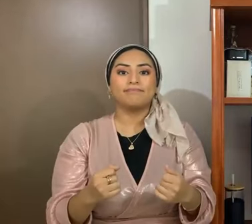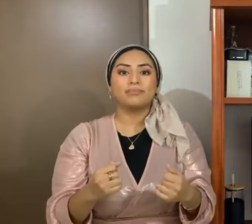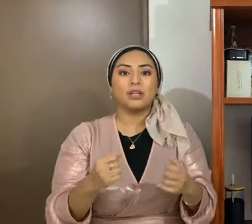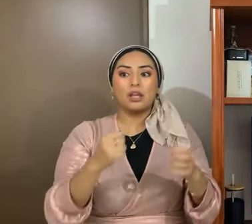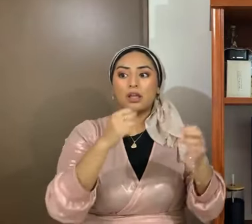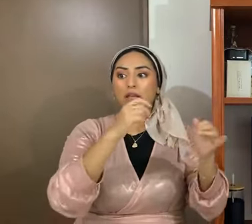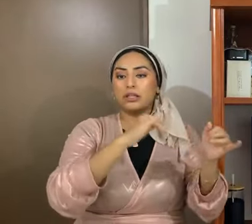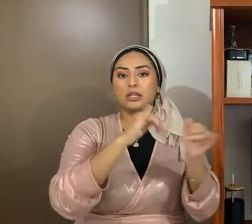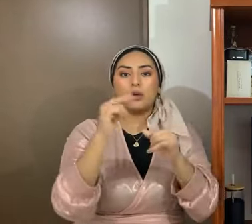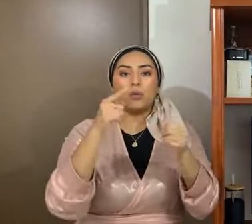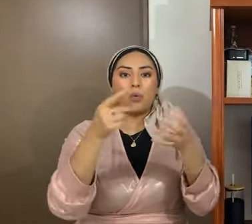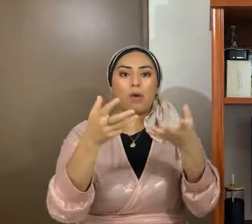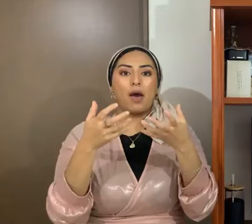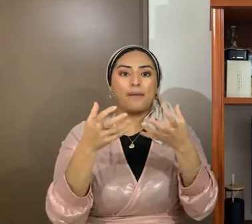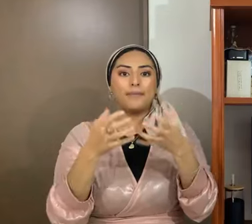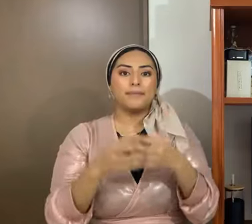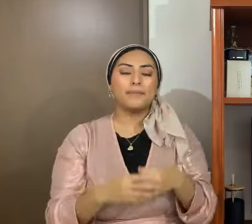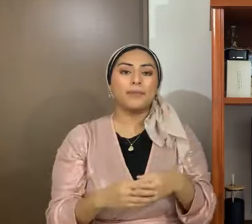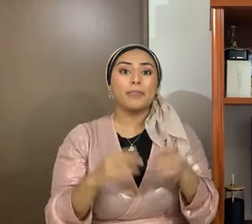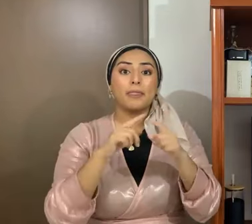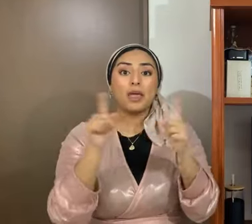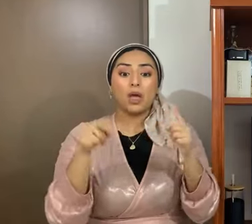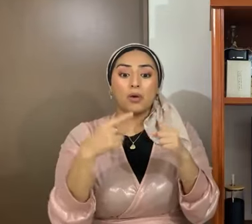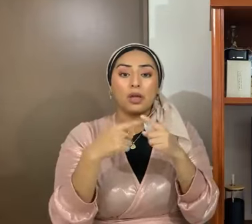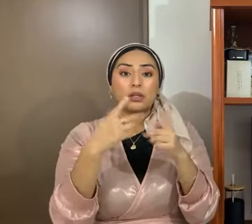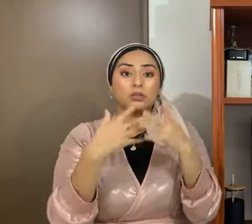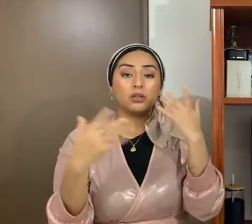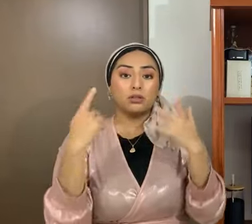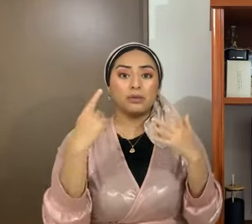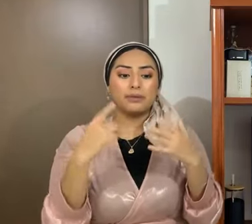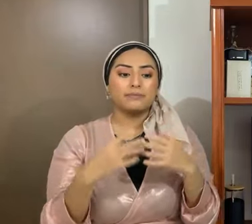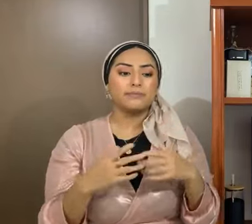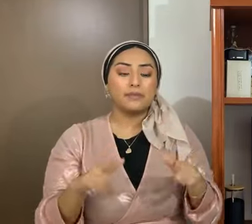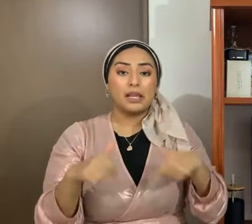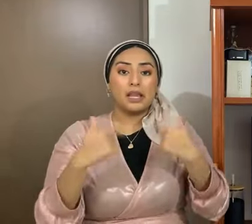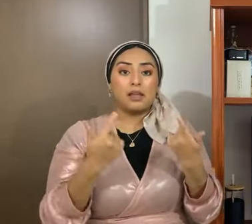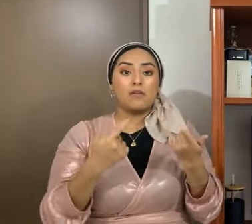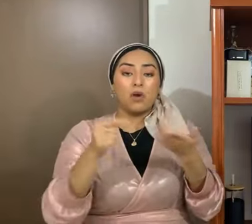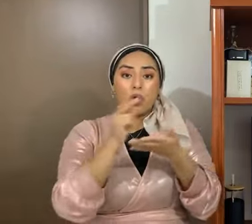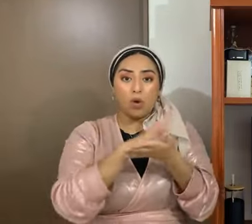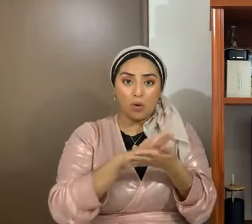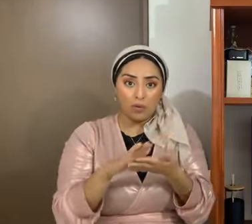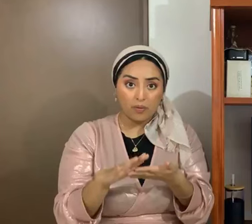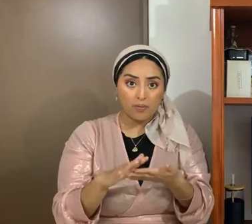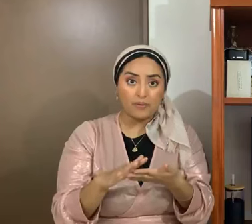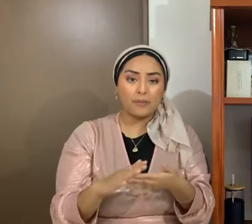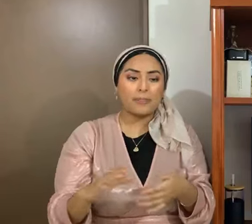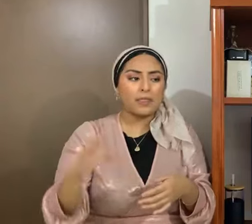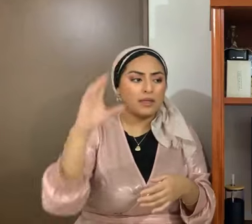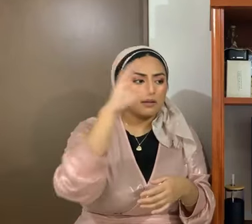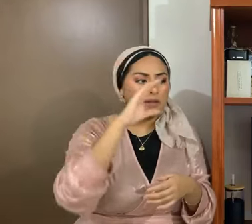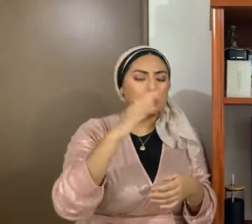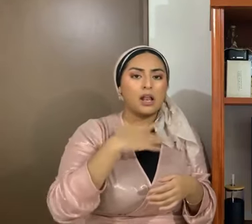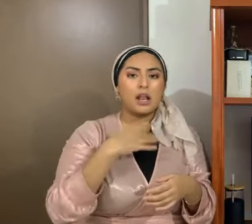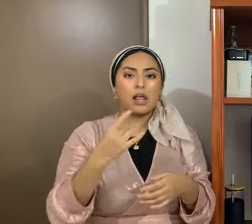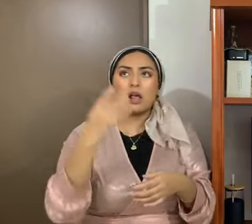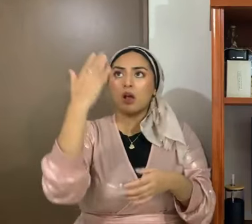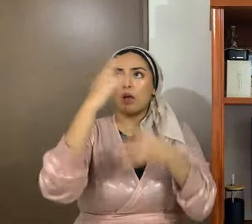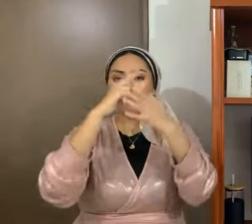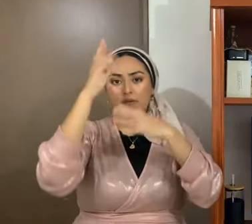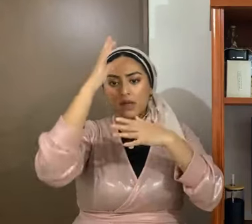porque así quieres estar tú. En cambio, cuando alguien es Kadosh, es santo, y busca agradar al Eterno,